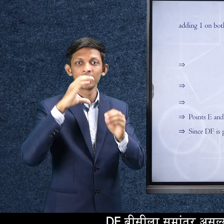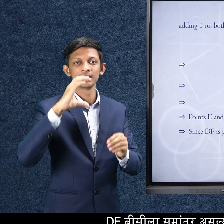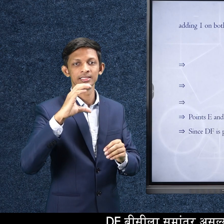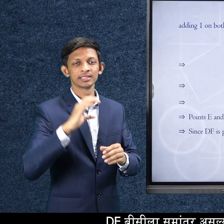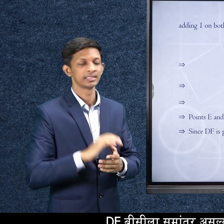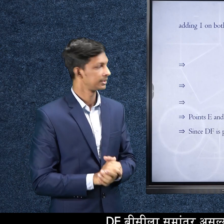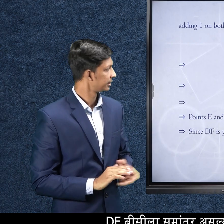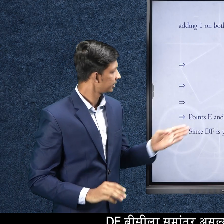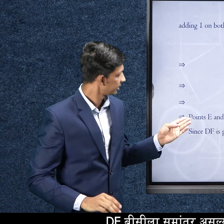आहे.